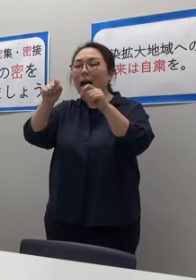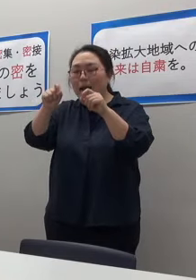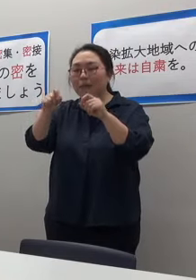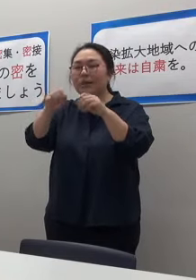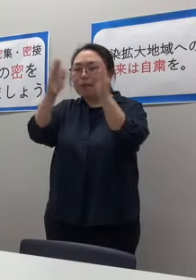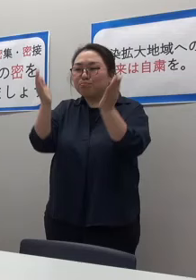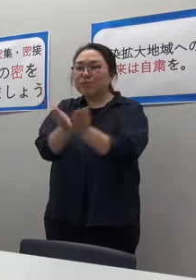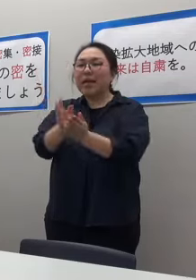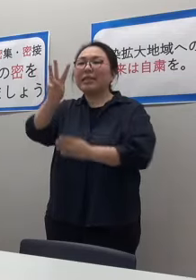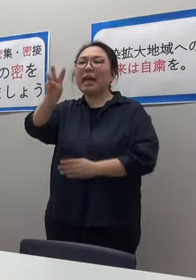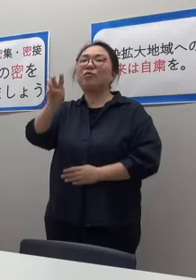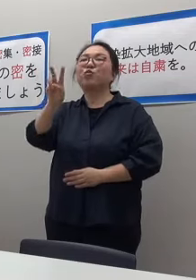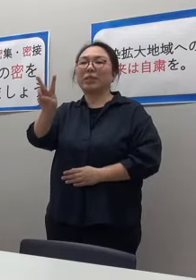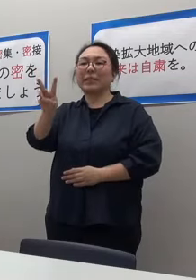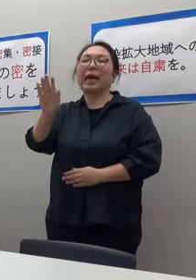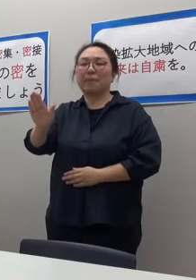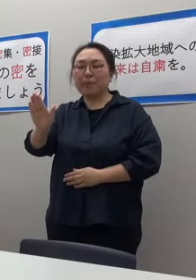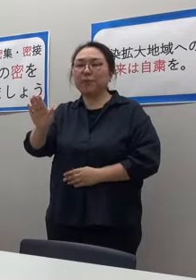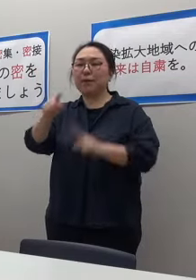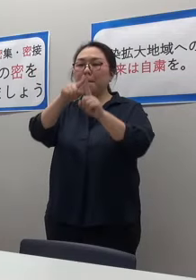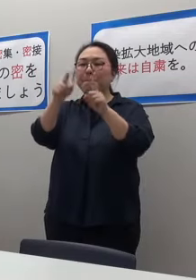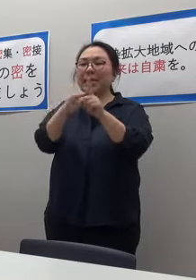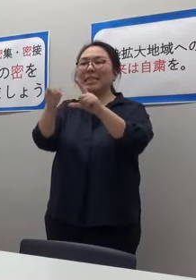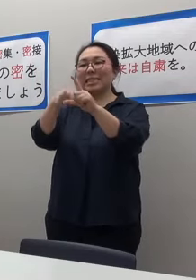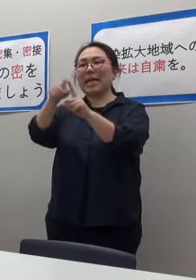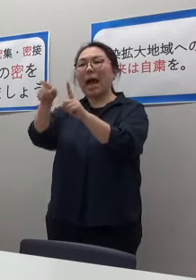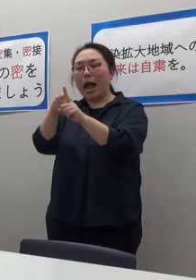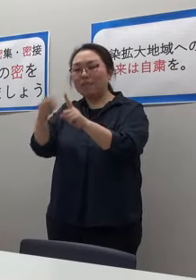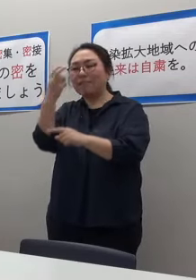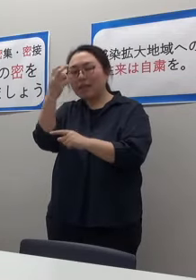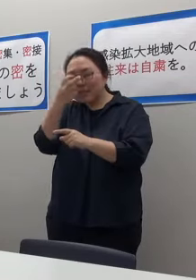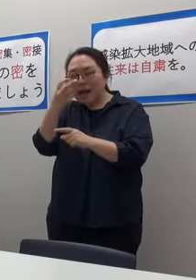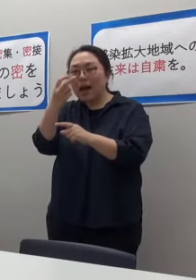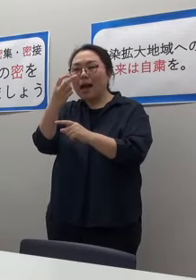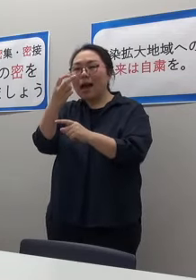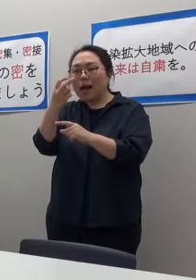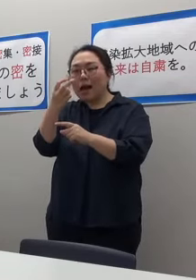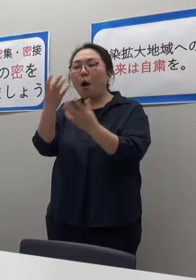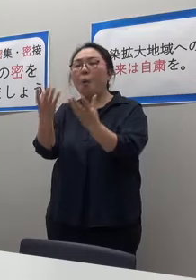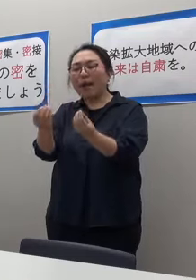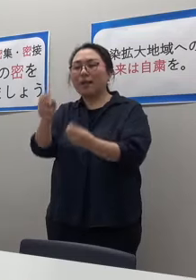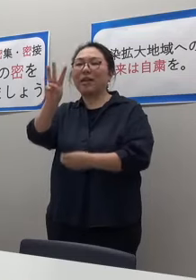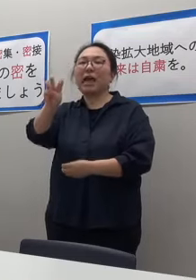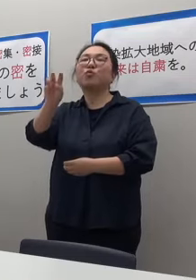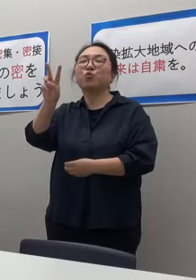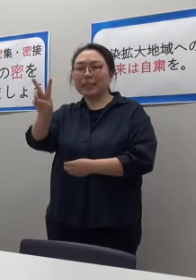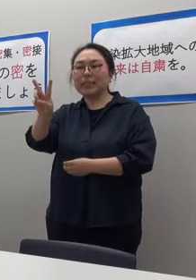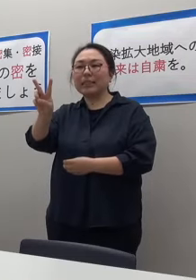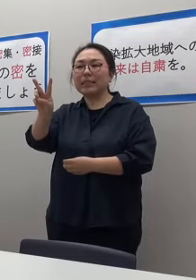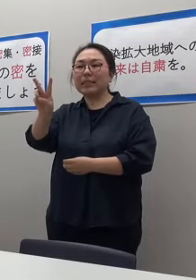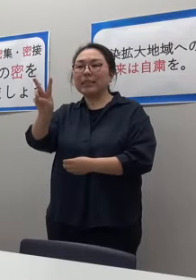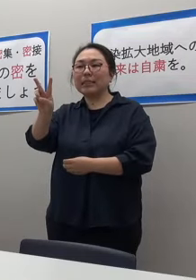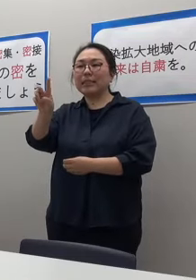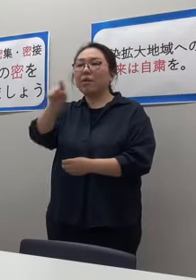ます。PCR 検査で出た件数が32件ございまして、そのうち